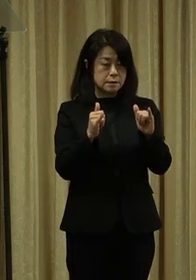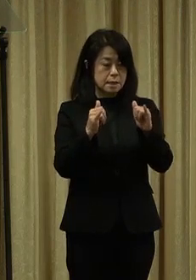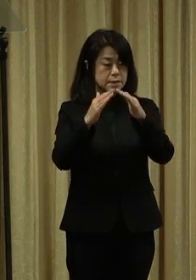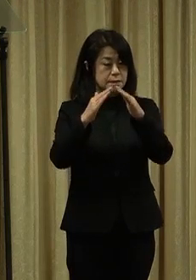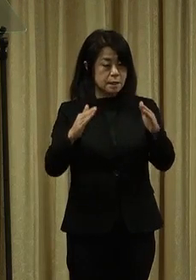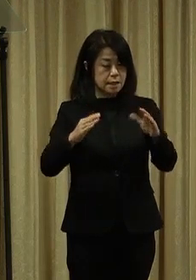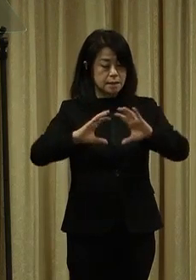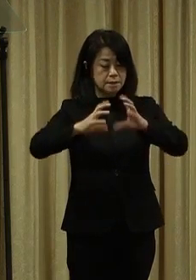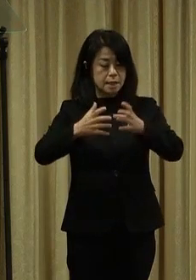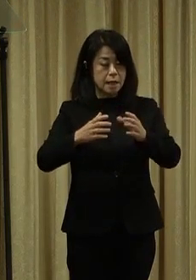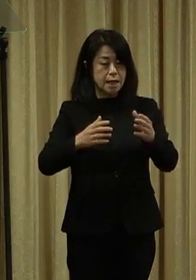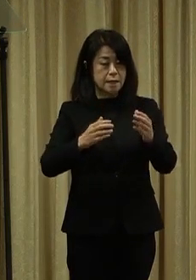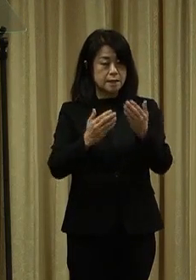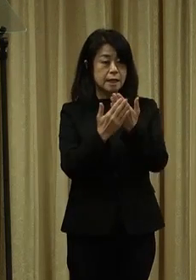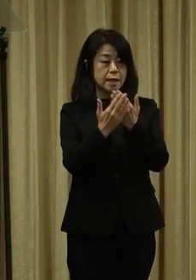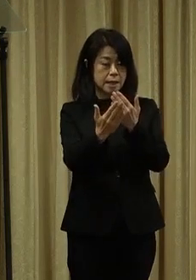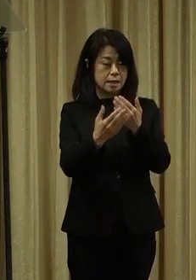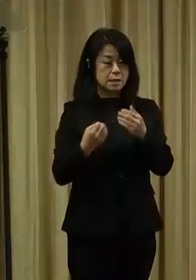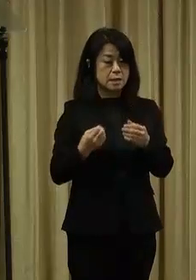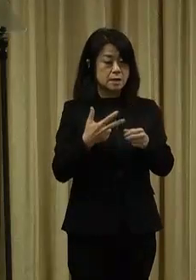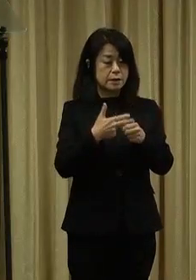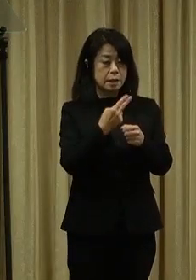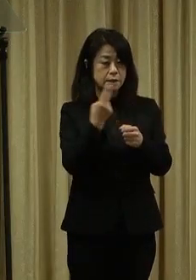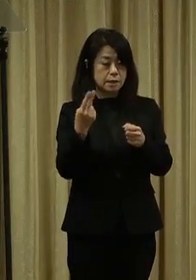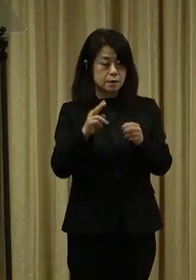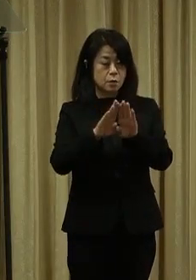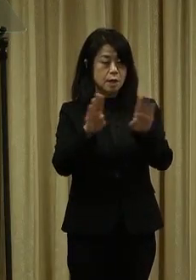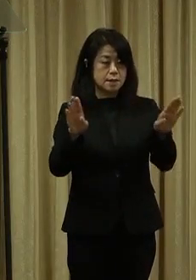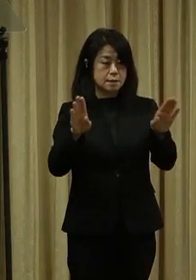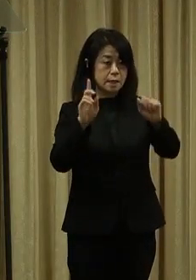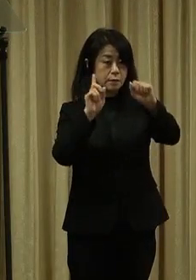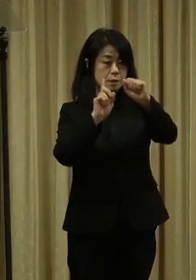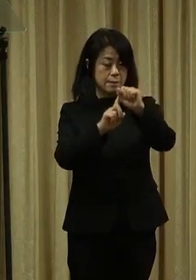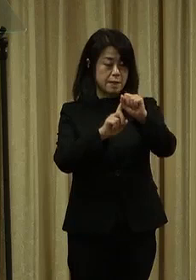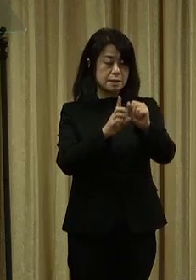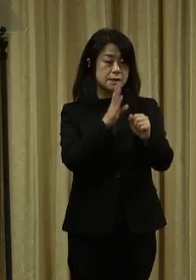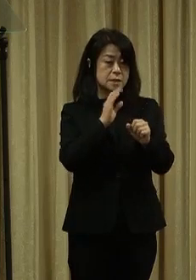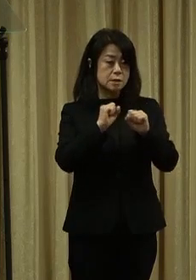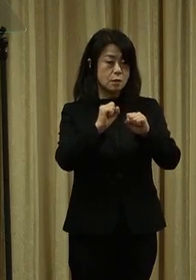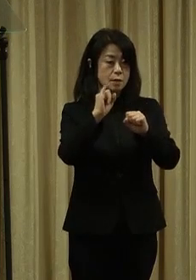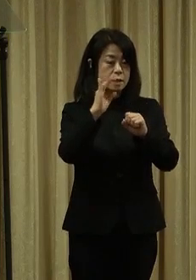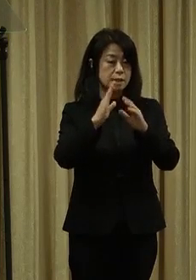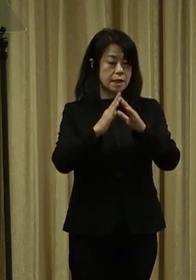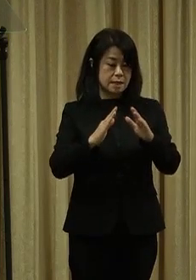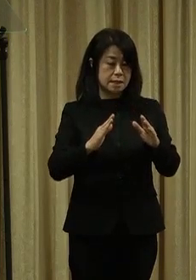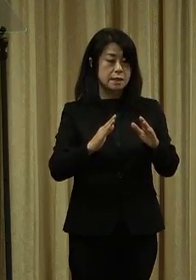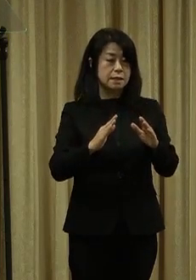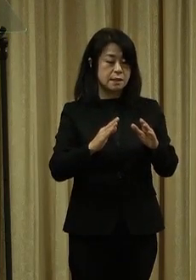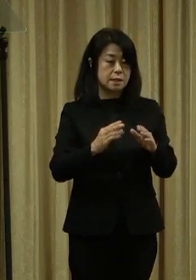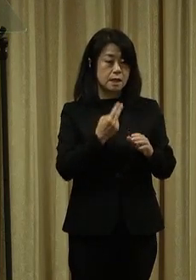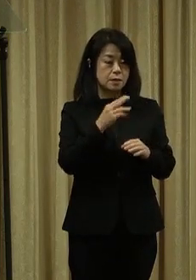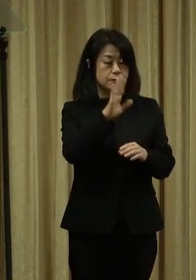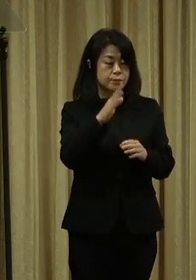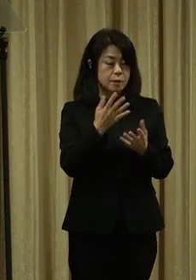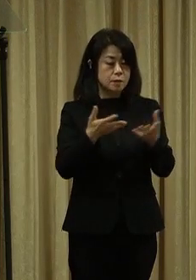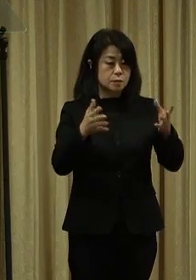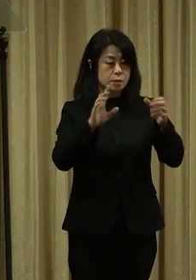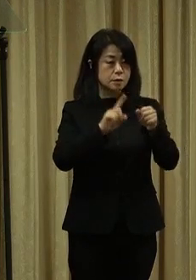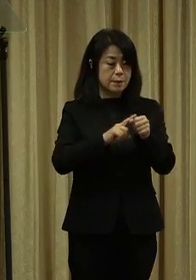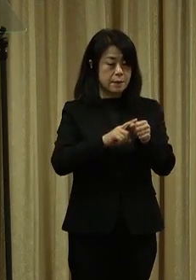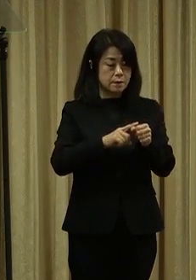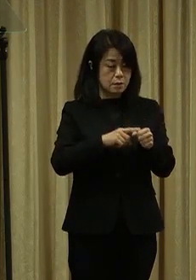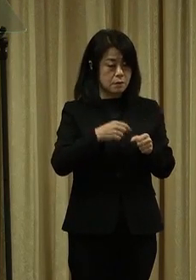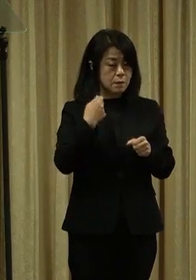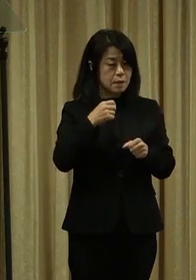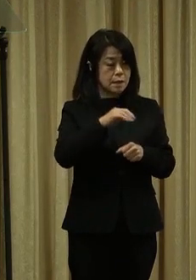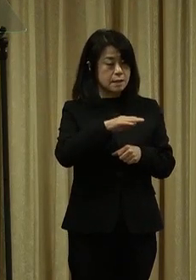県人会世界大会の令和7年度開催に向けて実行委員会や機運醸成のための南米若手会